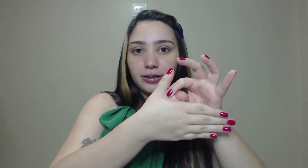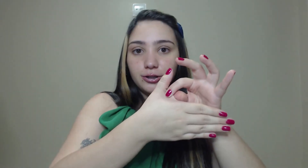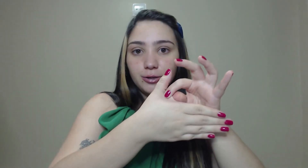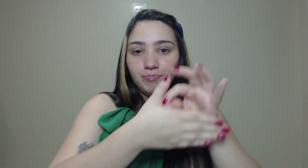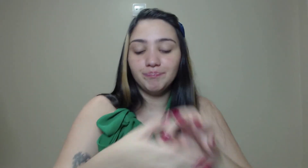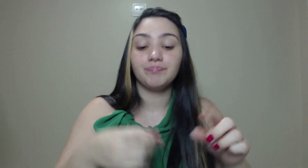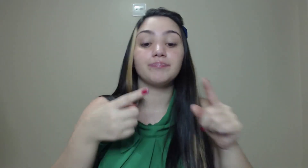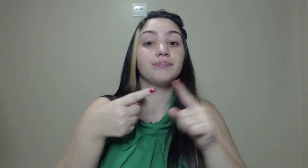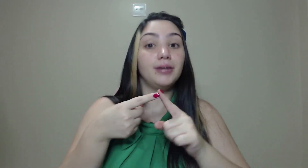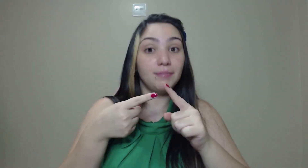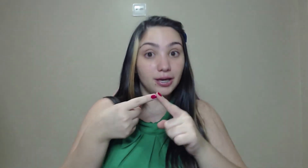principalmente, primeiro,